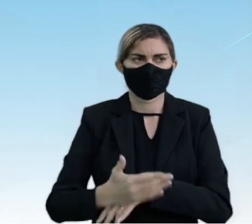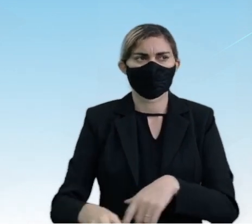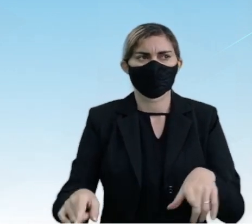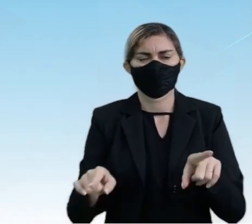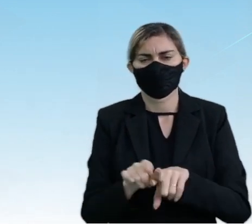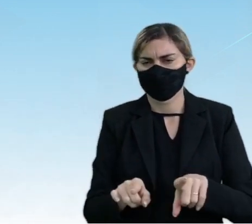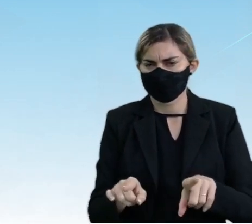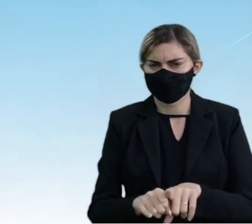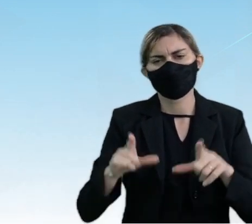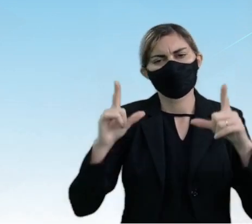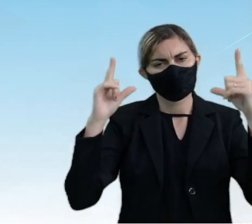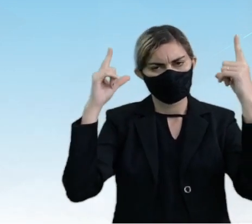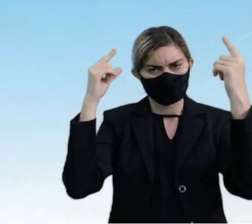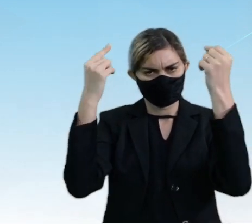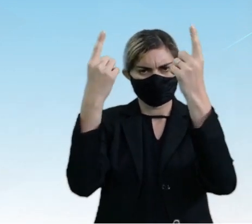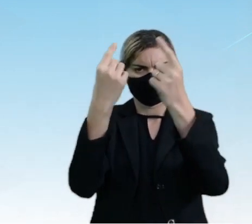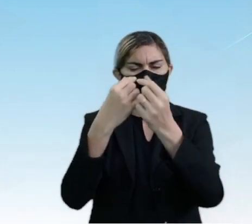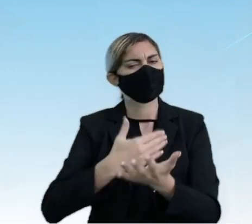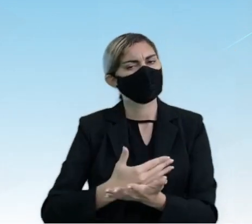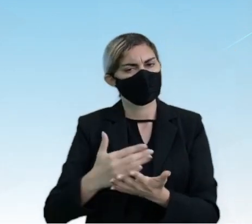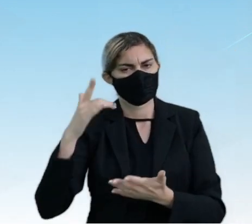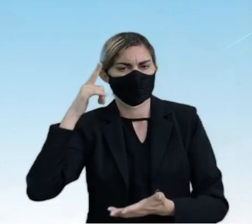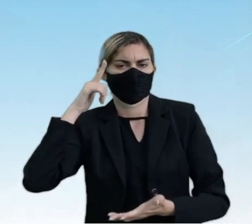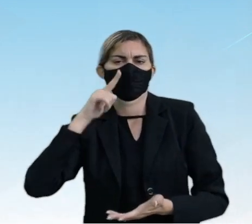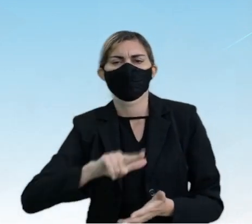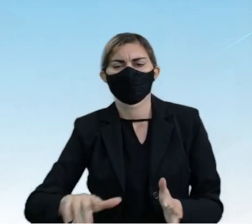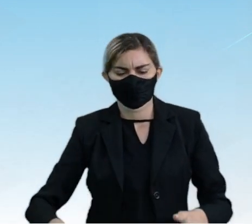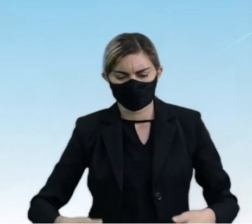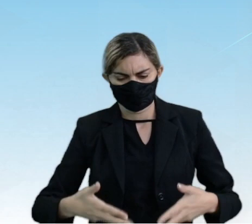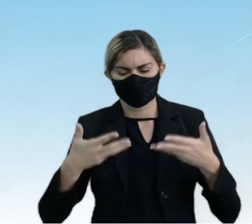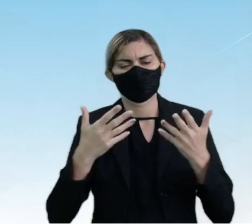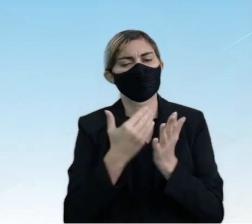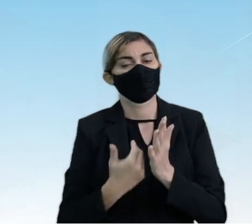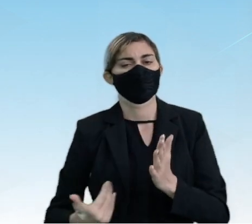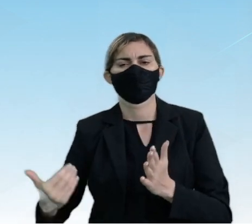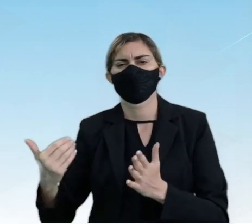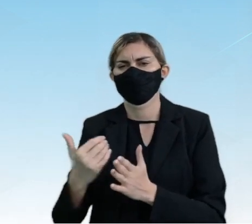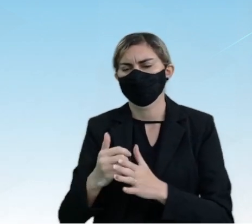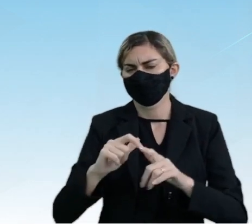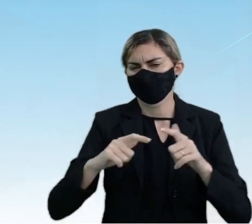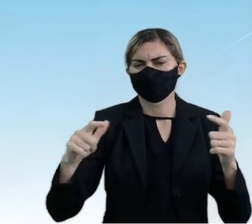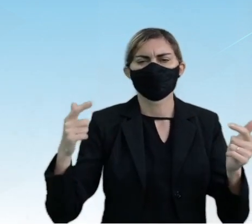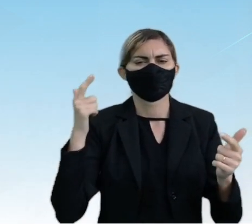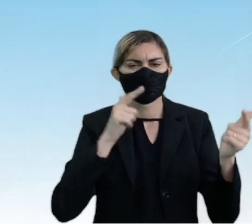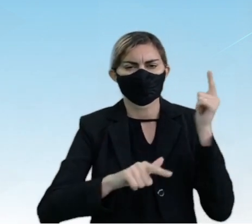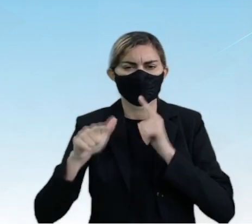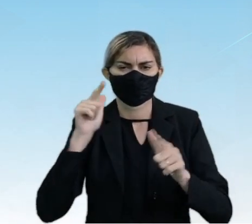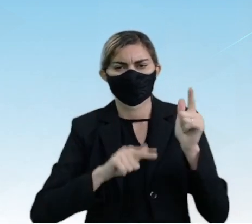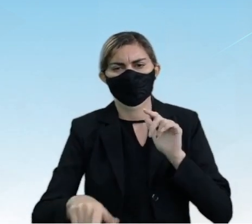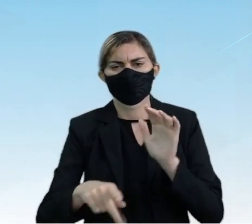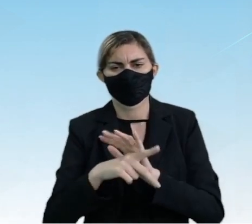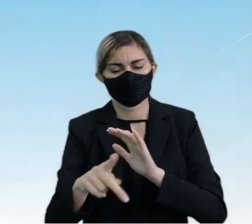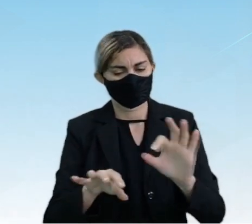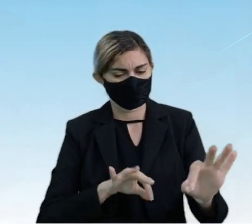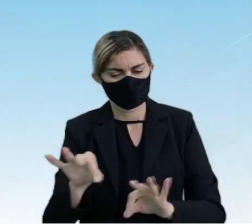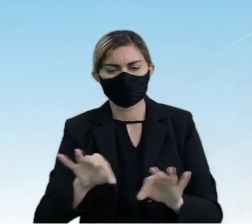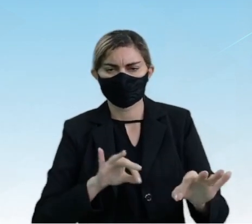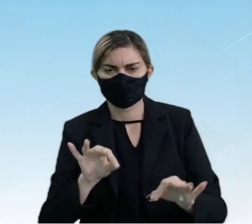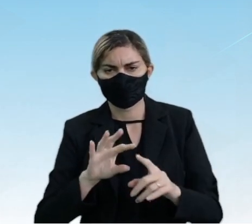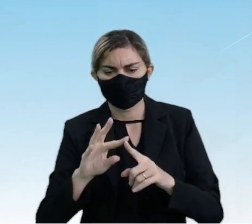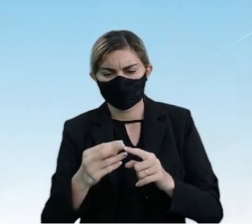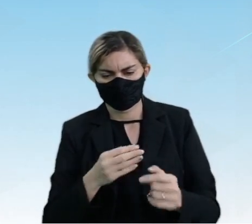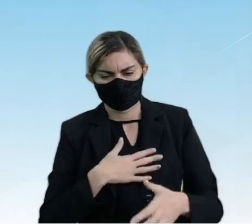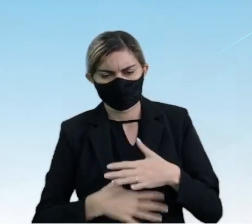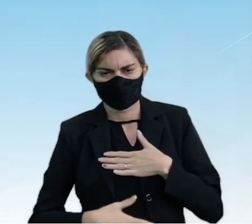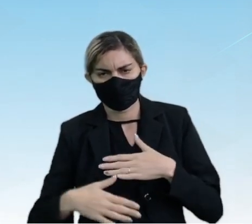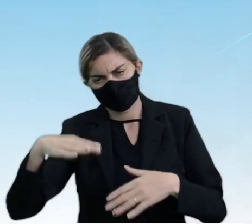Então, foi na Grécia que a ginástica conseguiu realmente ter um destaque muito maior. Foi na Grécia que ela conseguiu fazer parte da preparação física dos soldados,